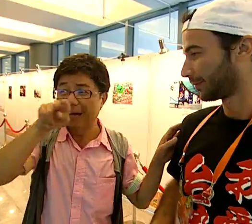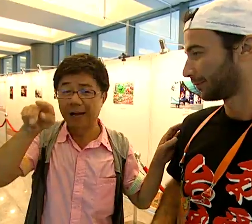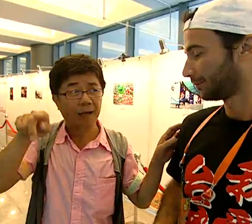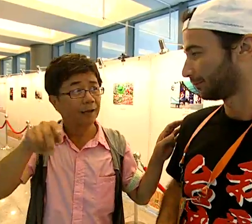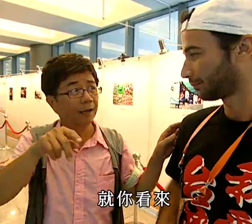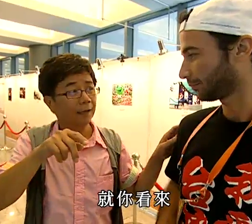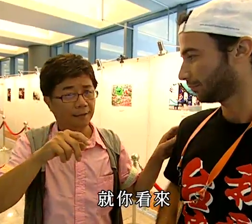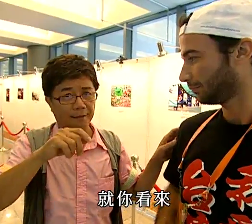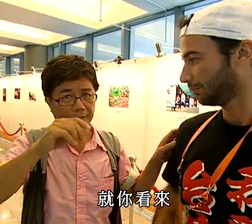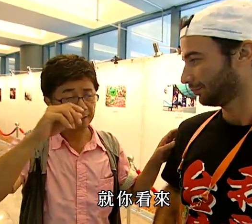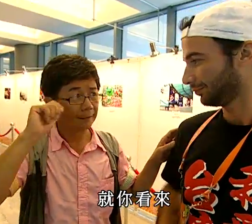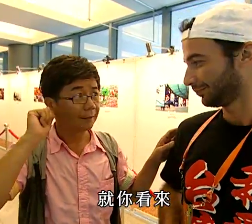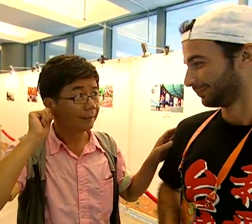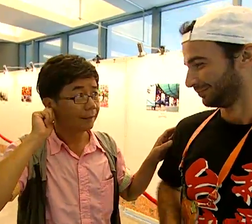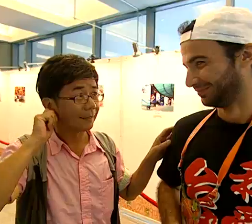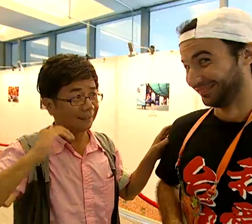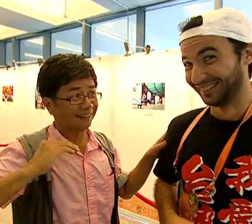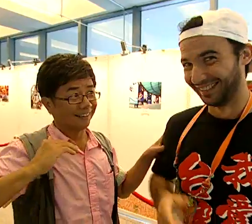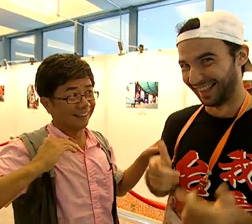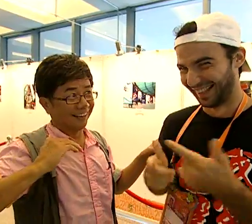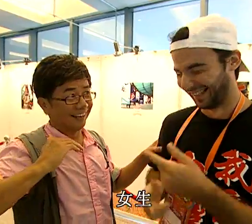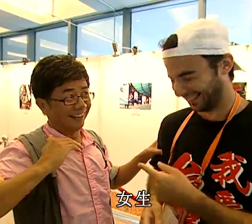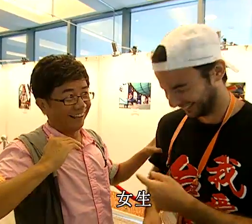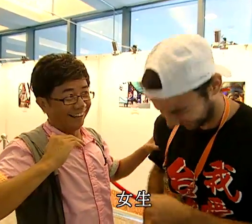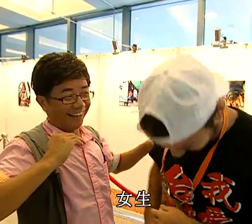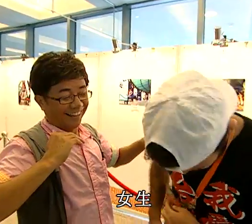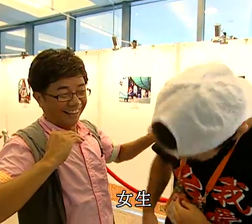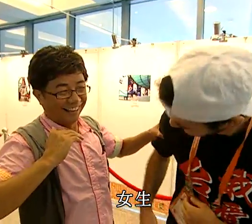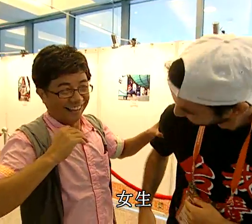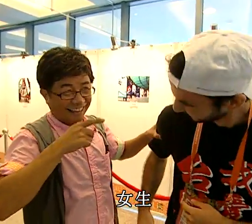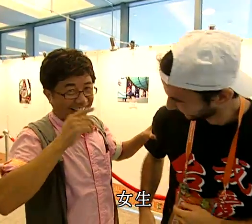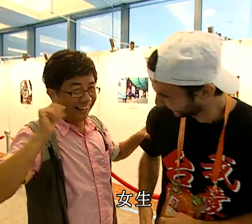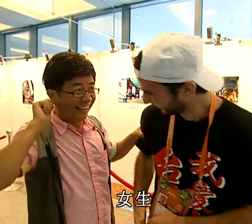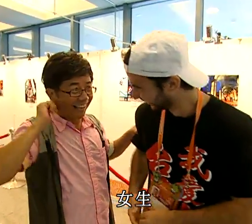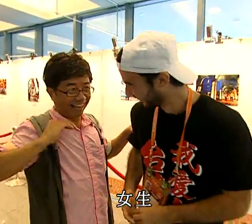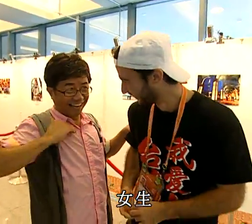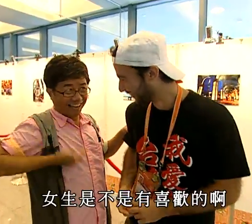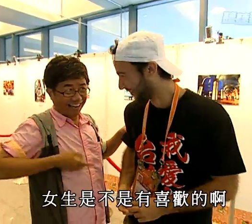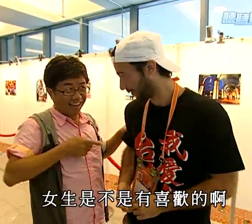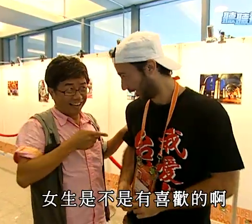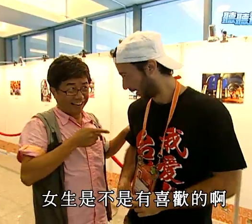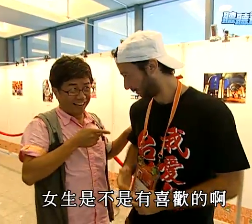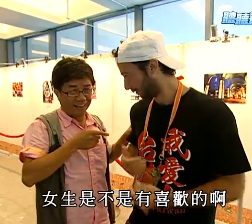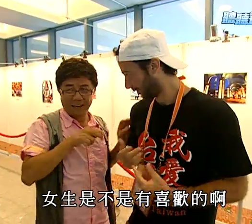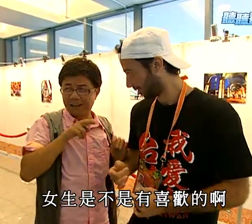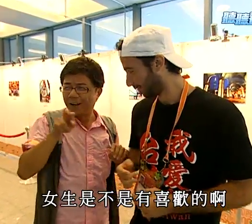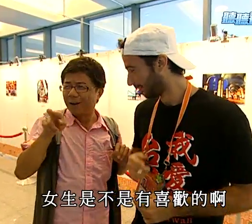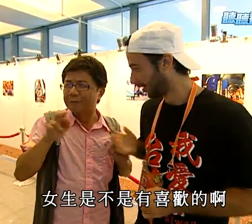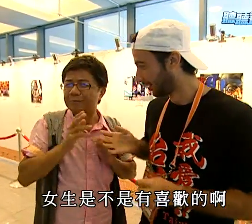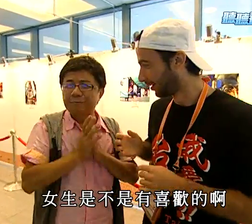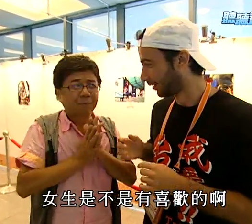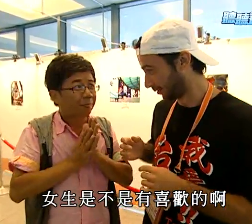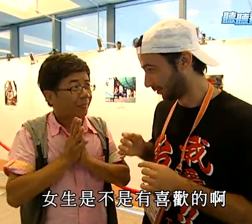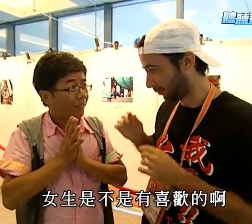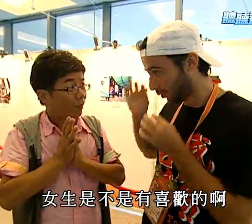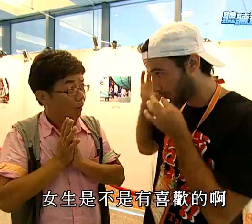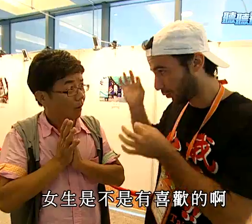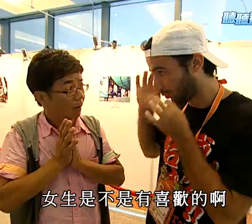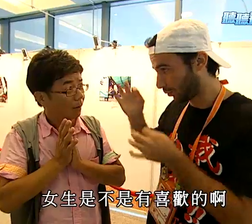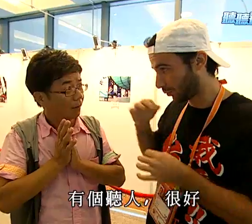就你看来，女生，女生是不是有喜欢的呀？ 有个